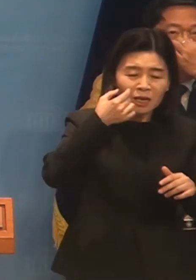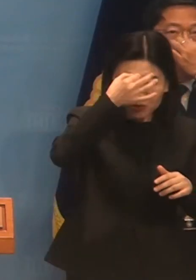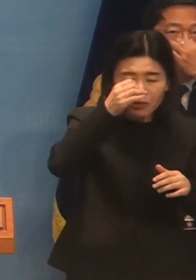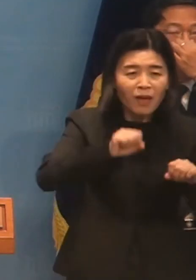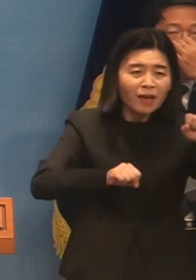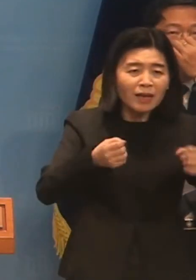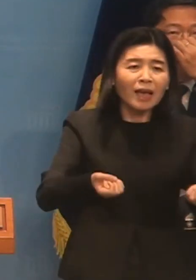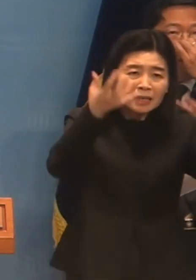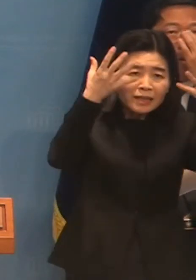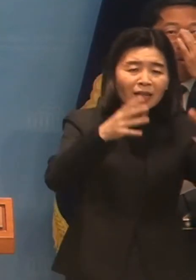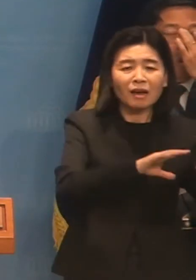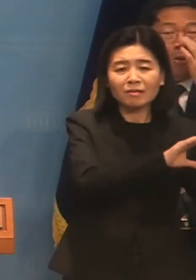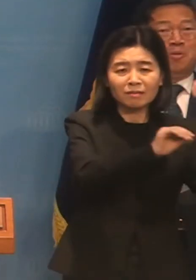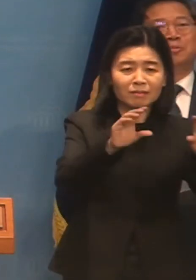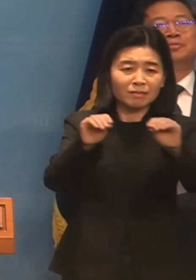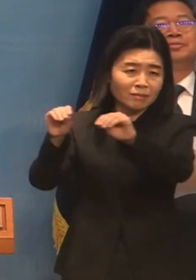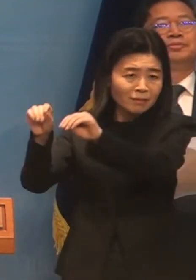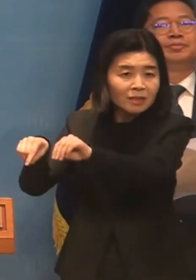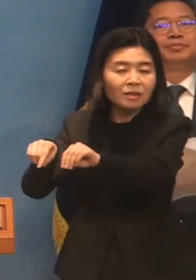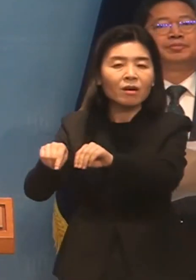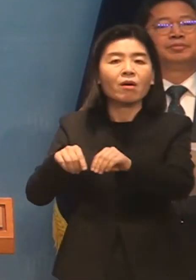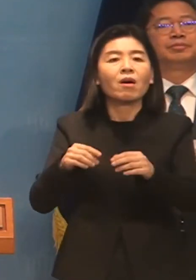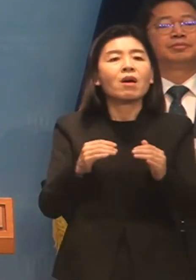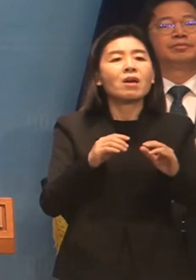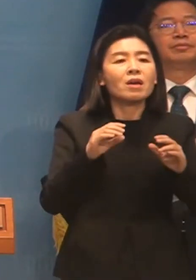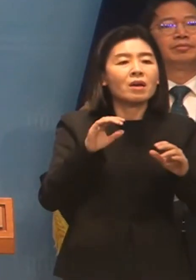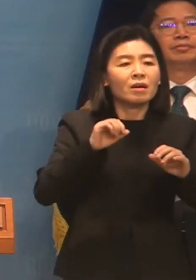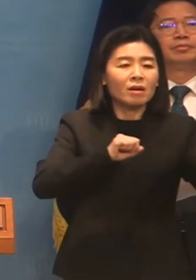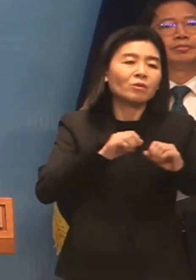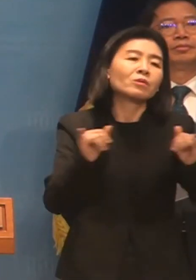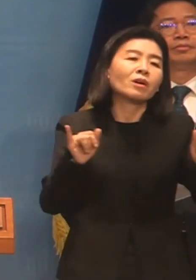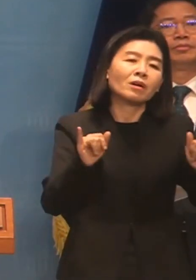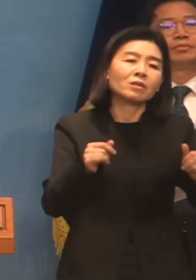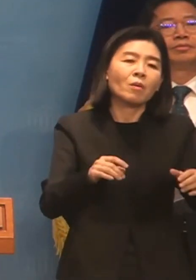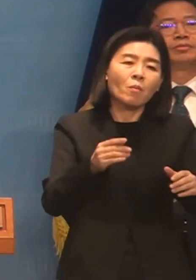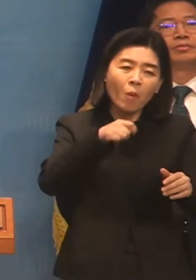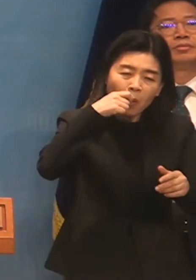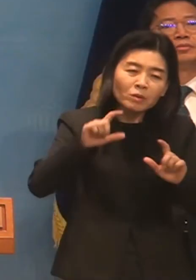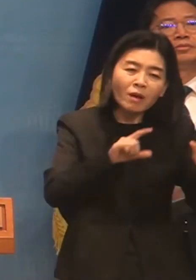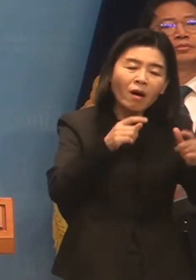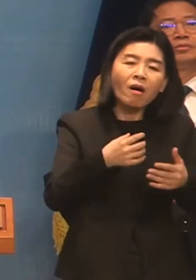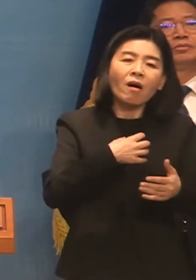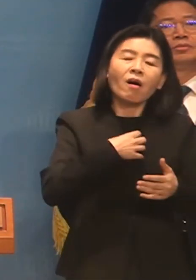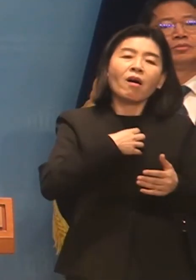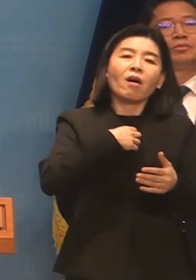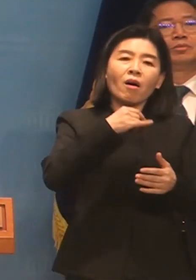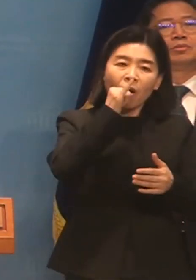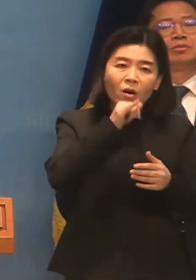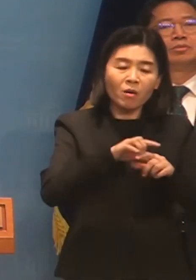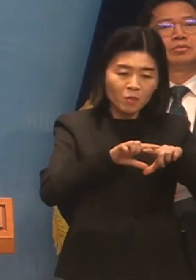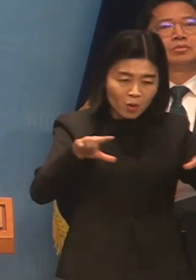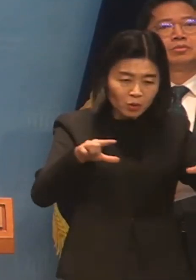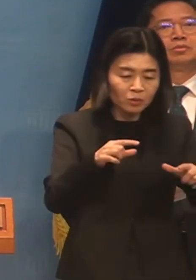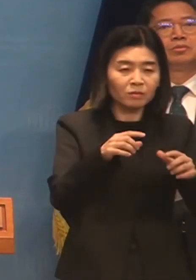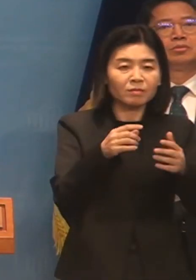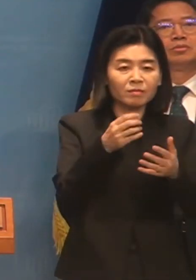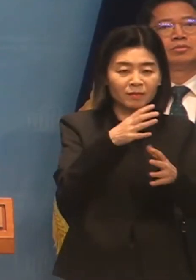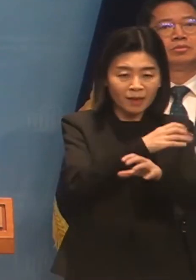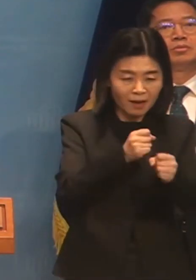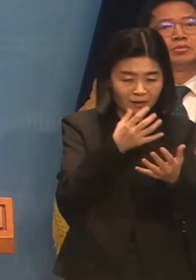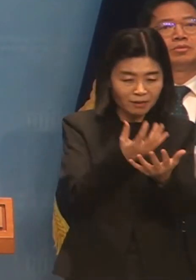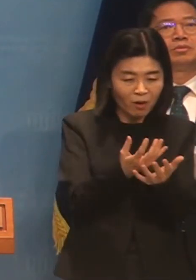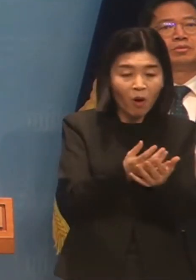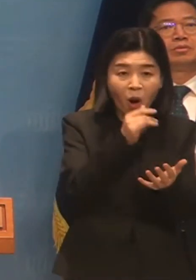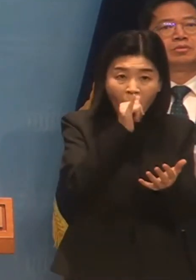예술인들의 지속성과 생계를 위협하고 있습니다. 표준 계약서가 의무화되고 있지만